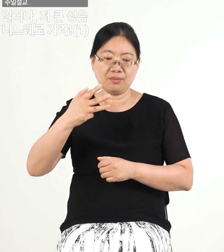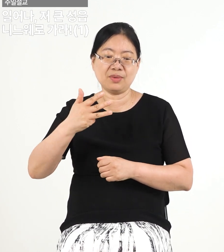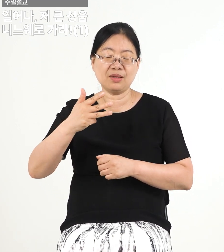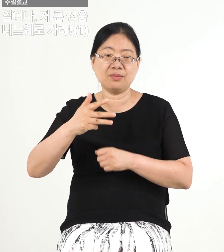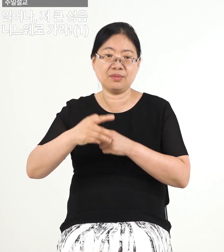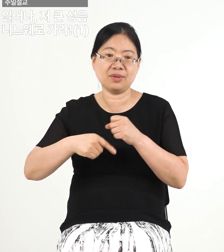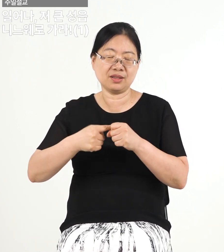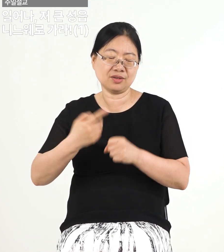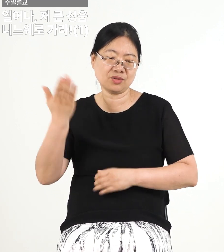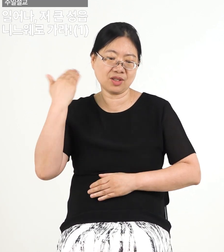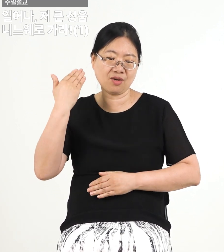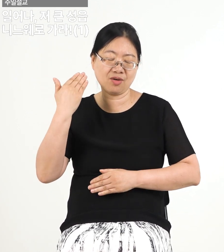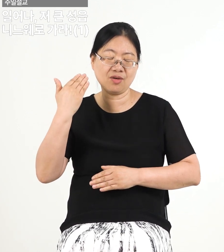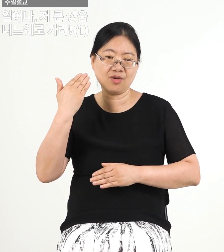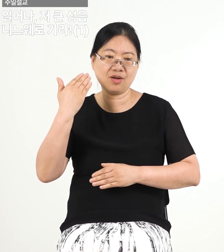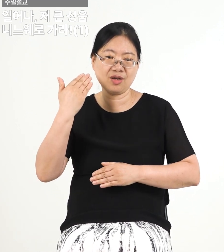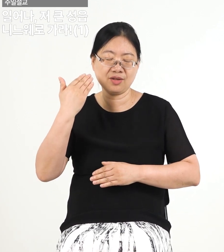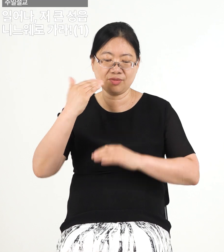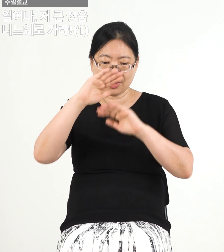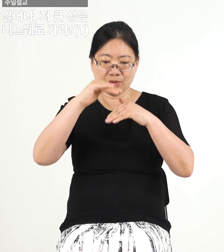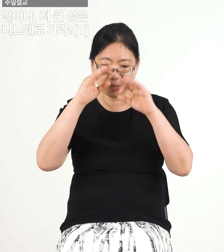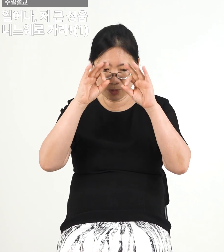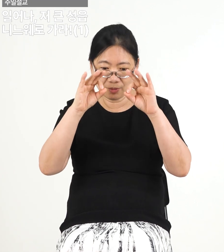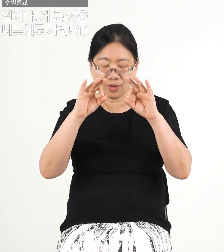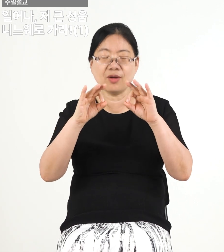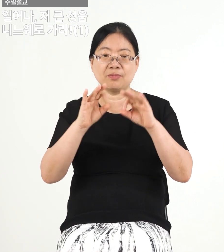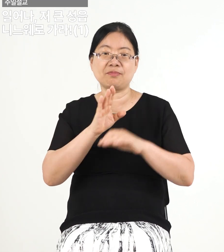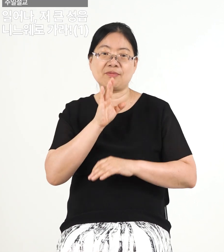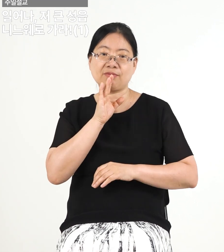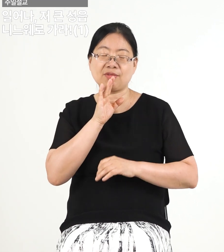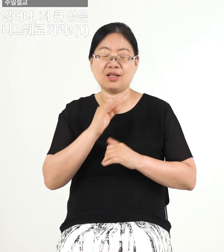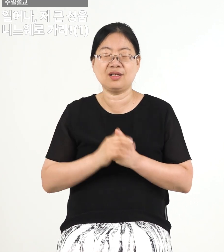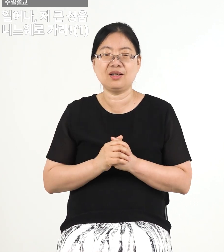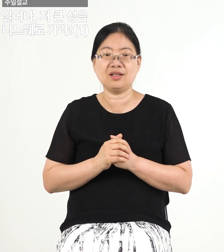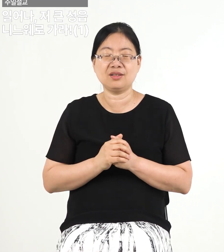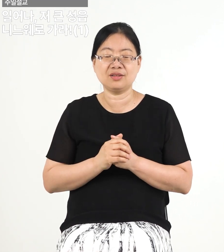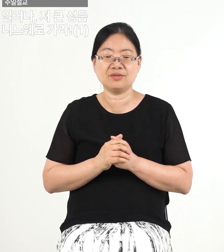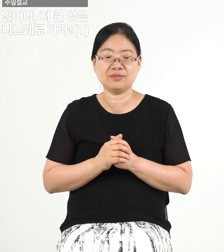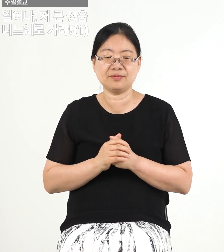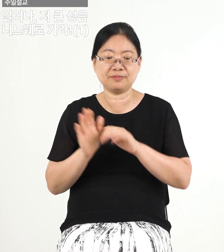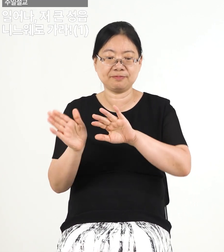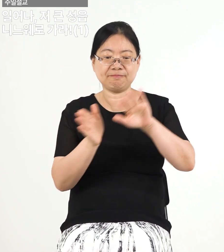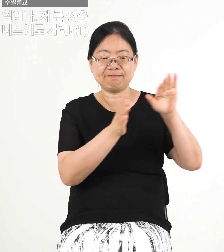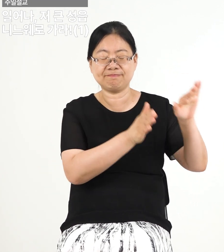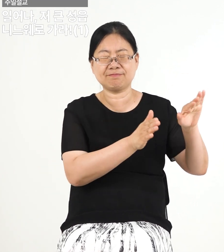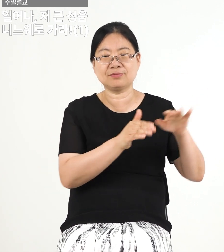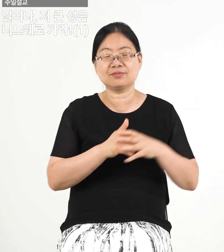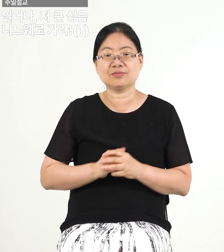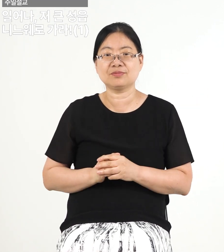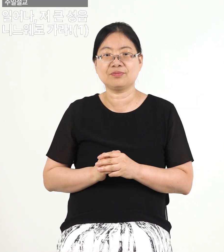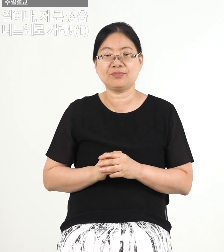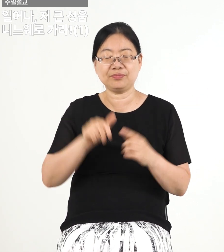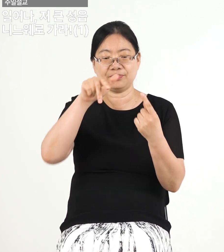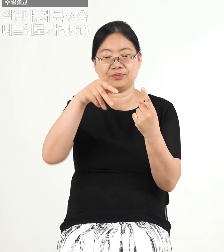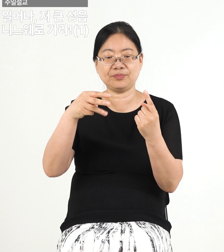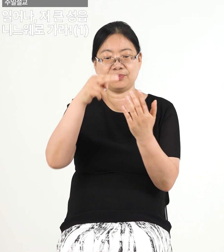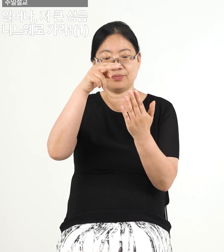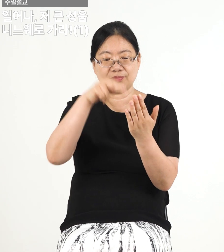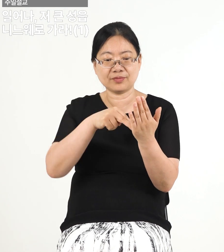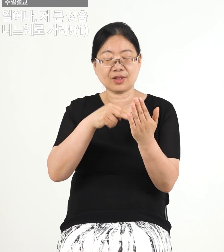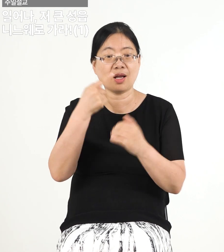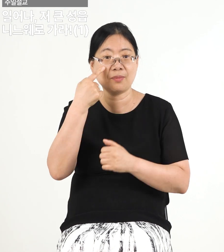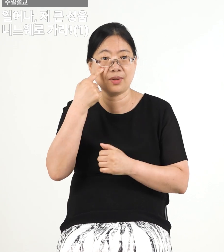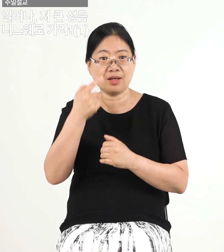전 기록으로 보면 틀리지 않습니다. 자, 이제 걷어도 되겠습니다. 그리고 1절을 다시